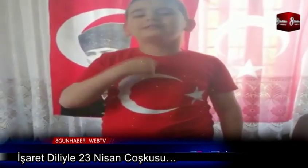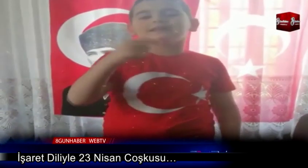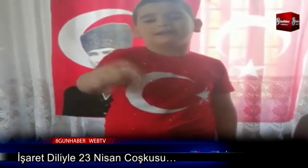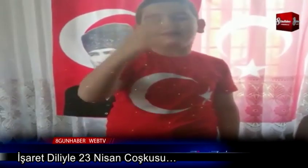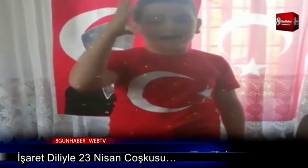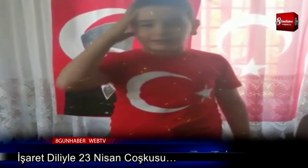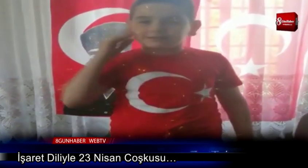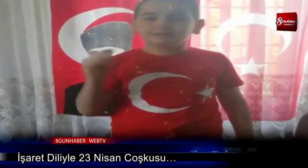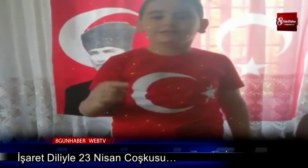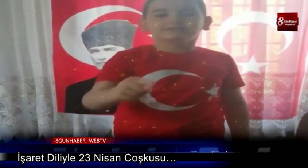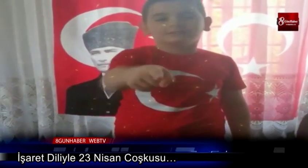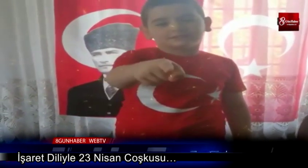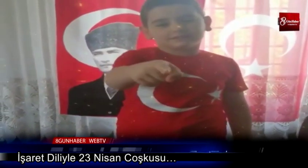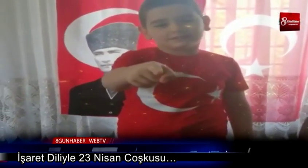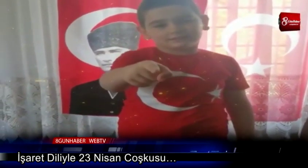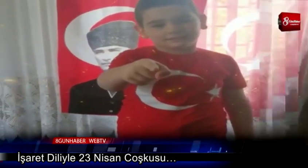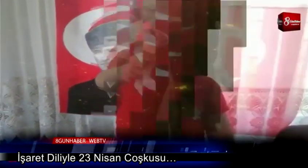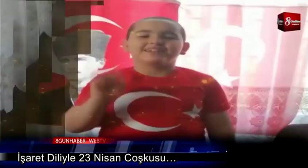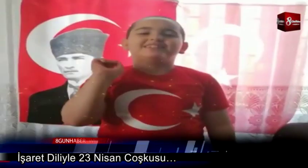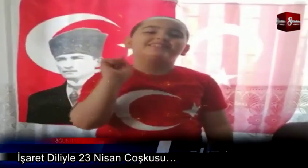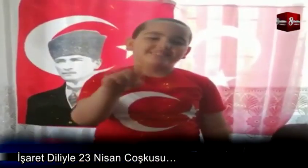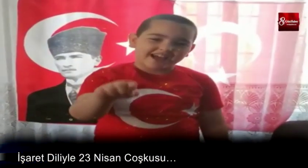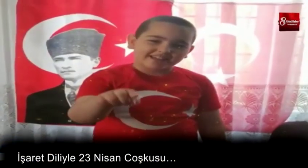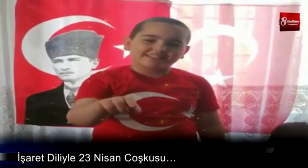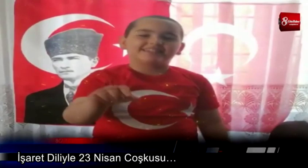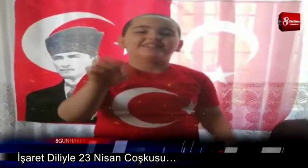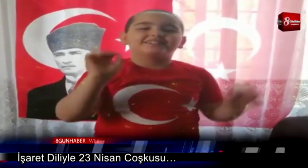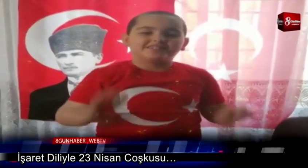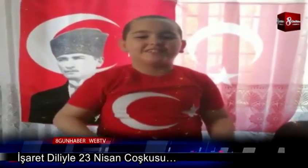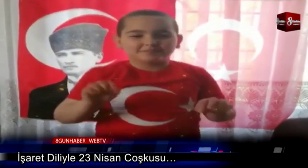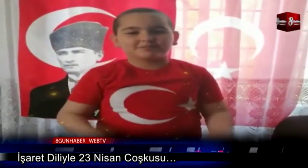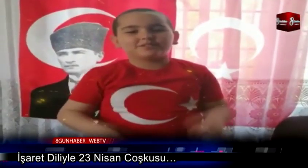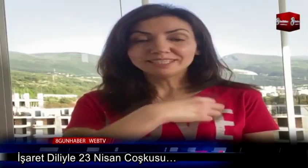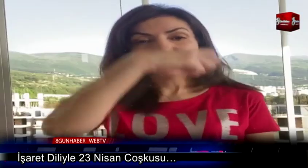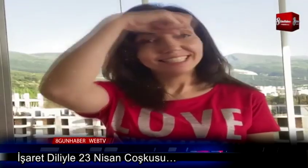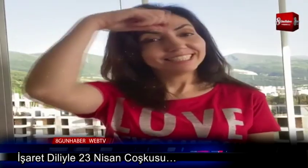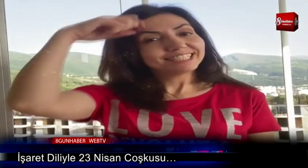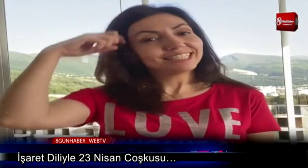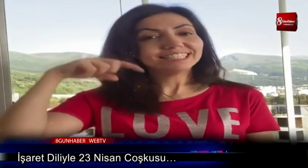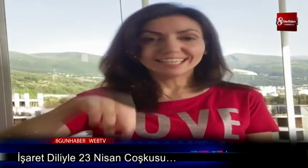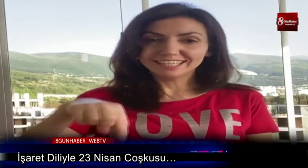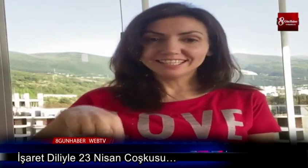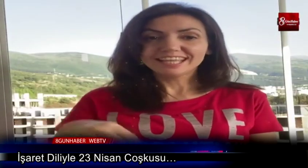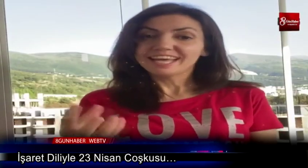anla. İskenderun Doktor Gani Bahadırlı İlkokulu 1E sınıfı öğrencileri, öğretmenleri Sevilay Danacı